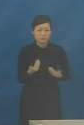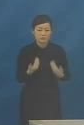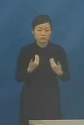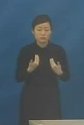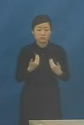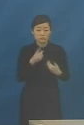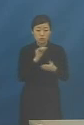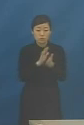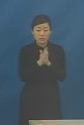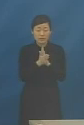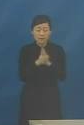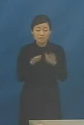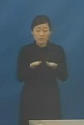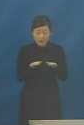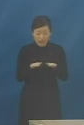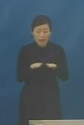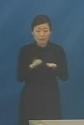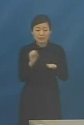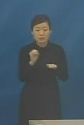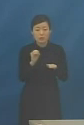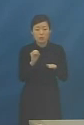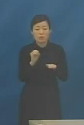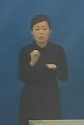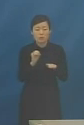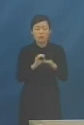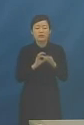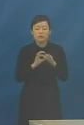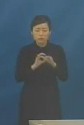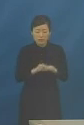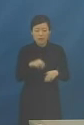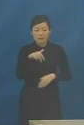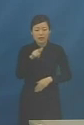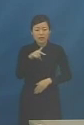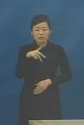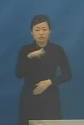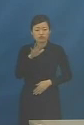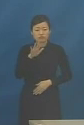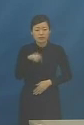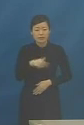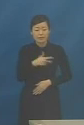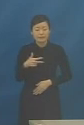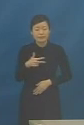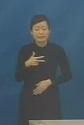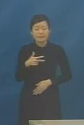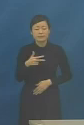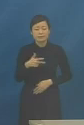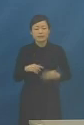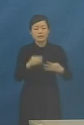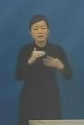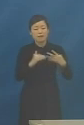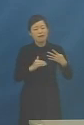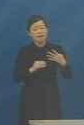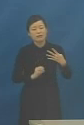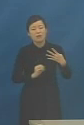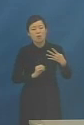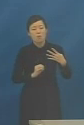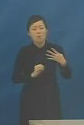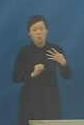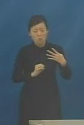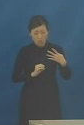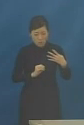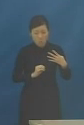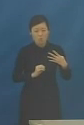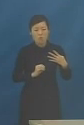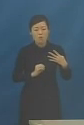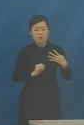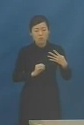ありますのでまあそういう意味ではステージ0あるいはまああの一度位往復を繰り返しているとこういうように見